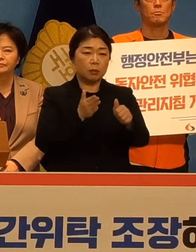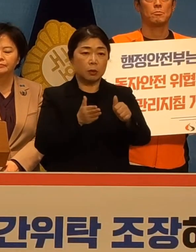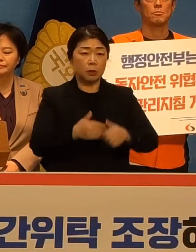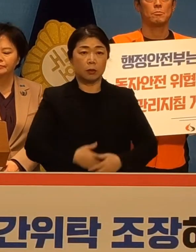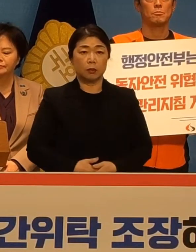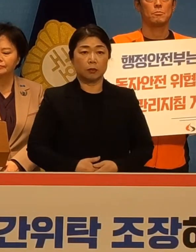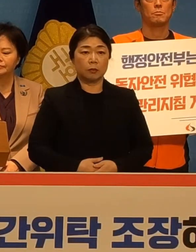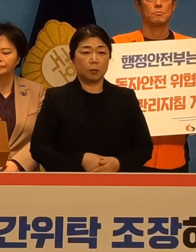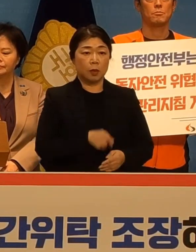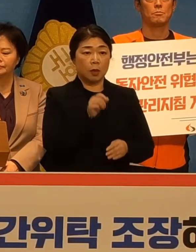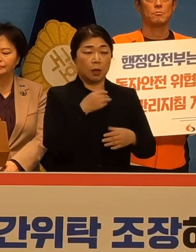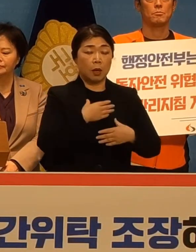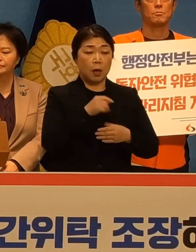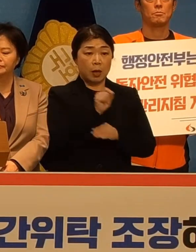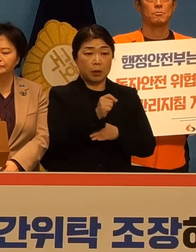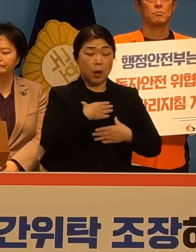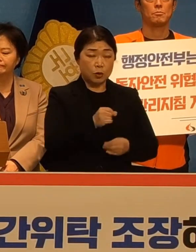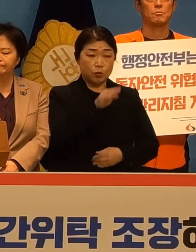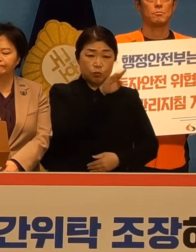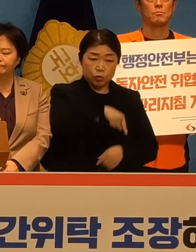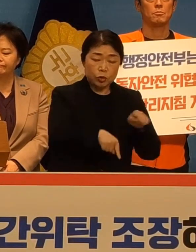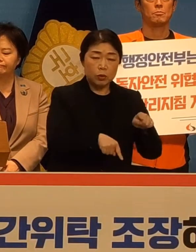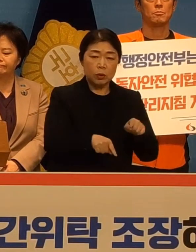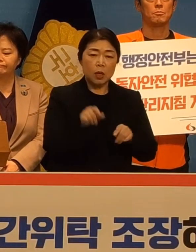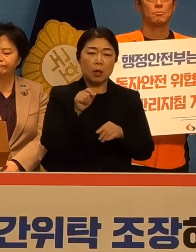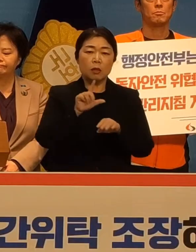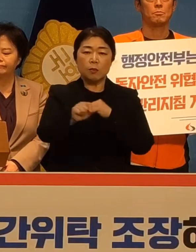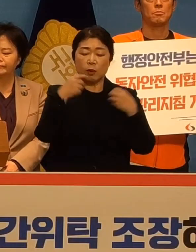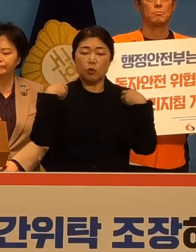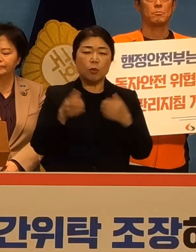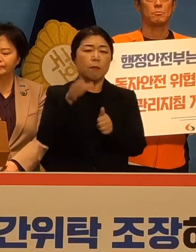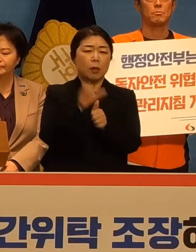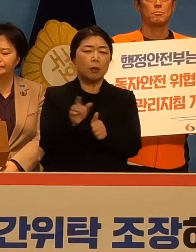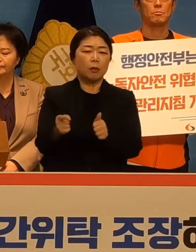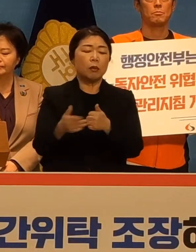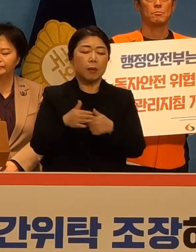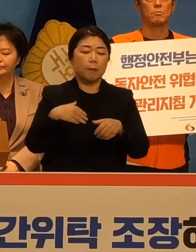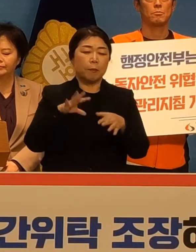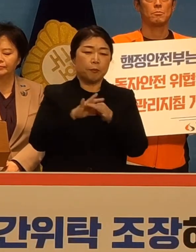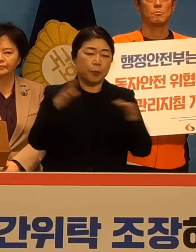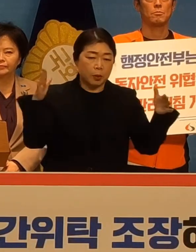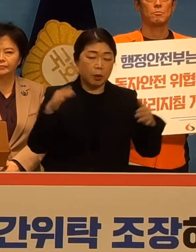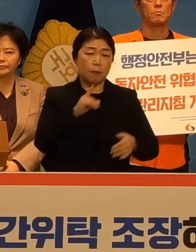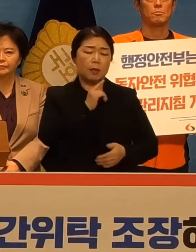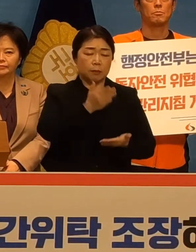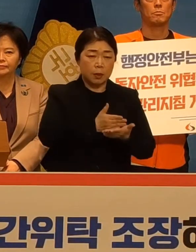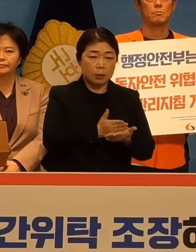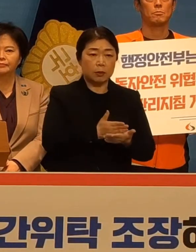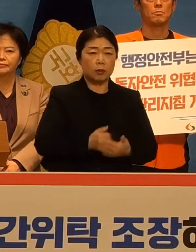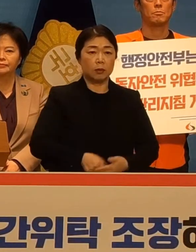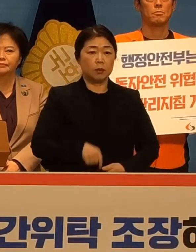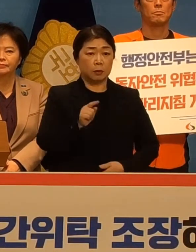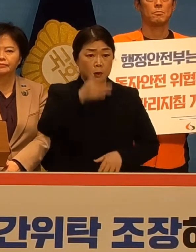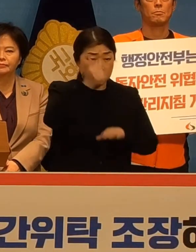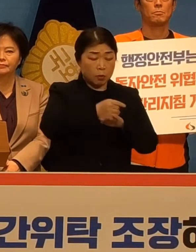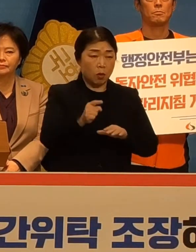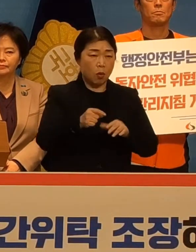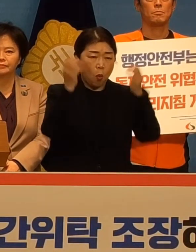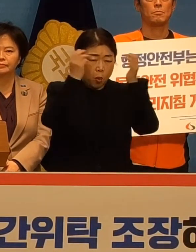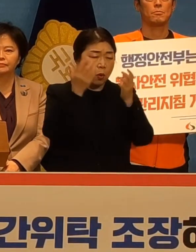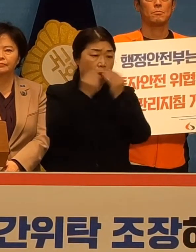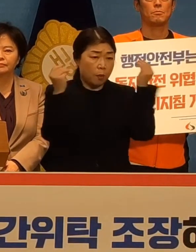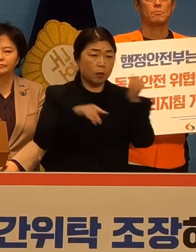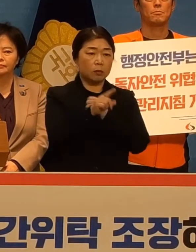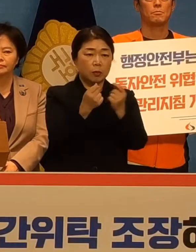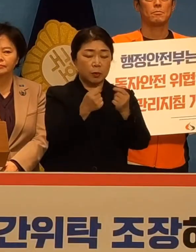지자체 자율이라는 단어 뒤에 숨어 현장 노동자의 죽음과 고통을 외면하고 있습니다. 노동자의 생존권을